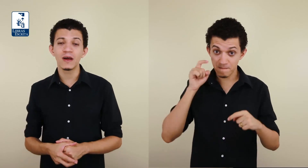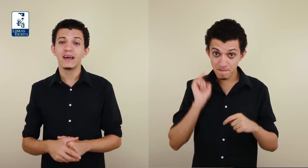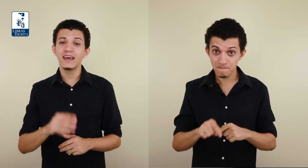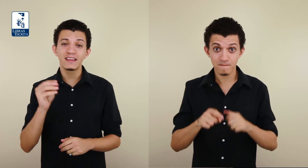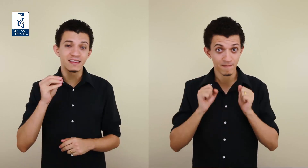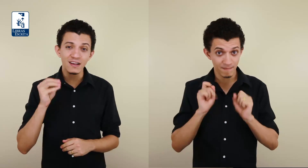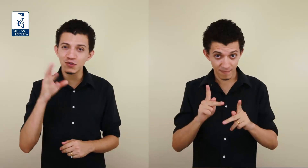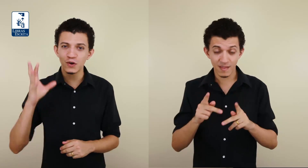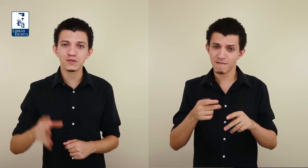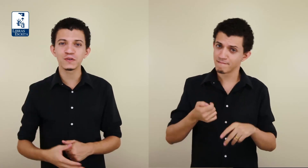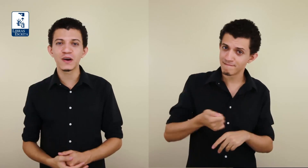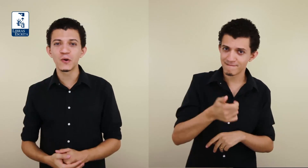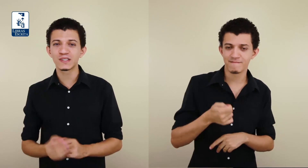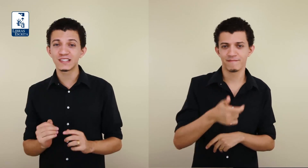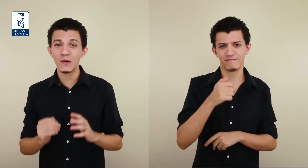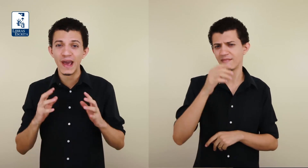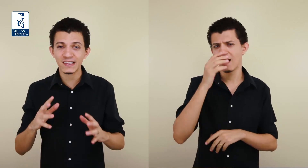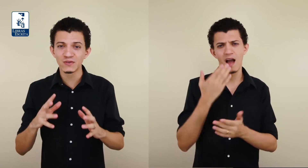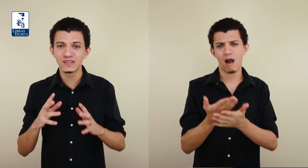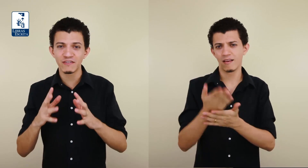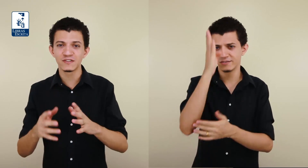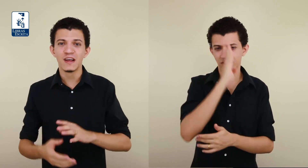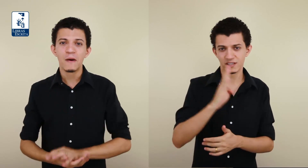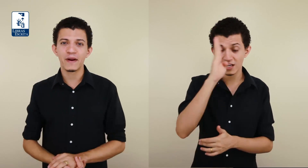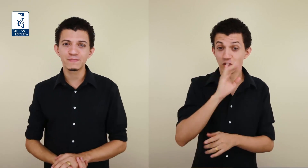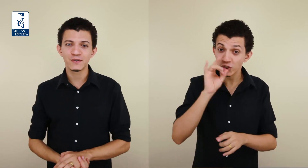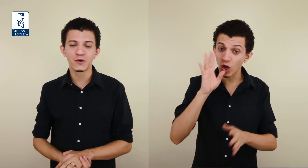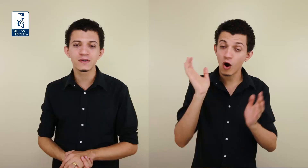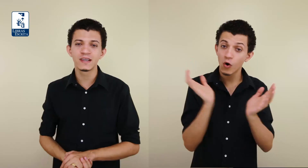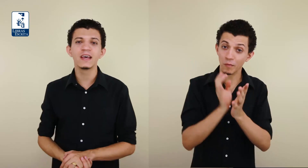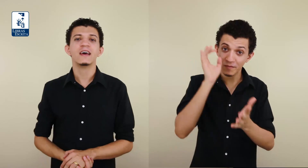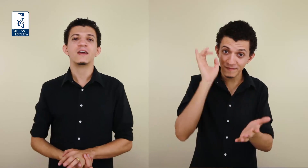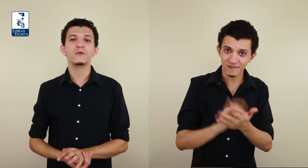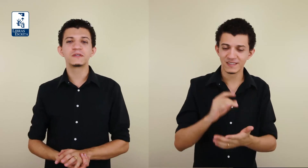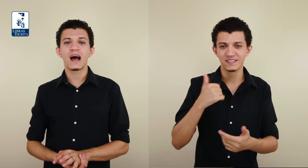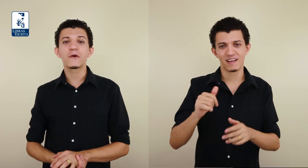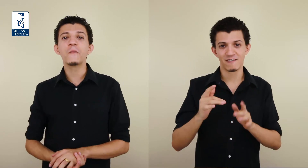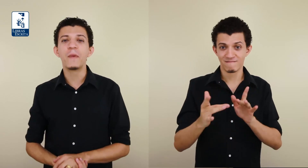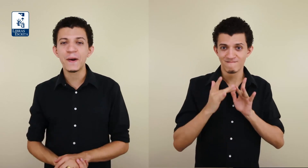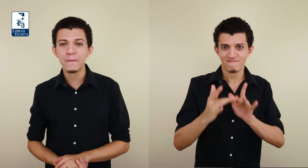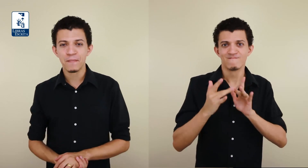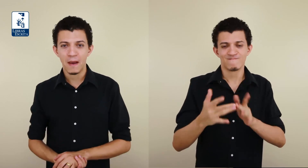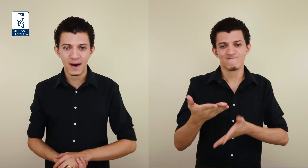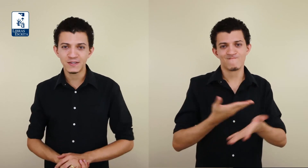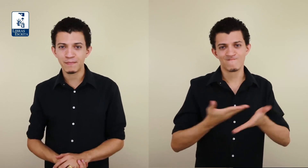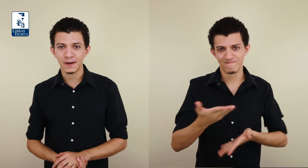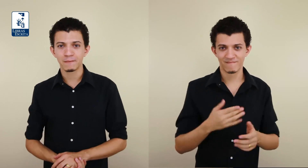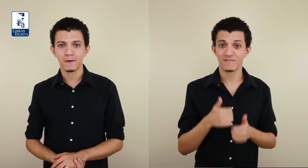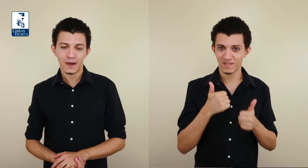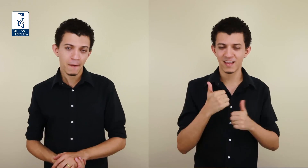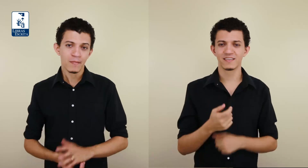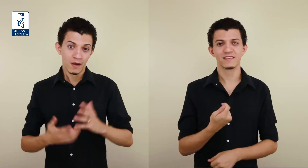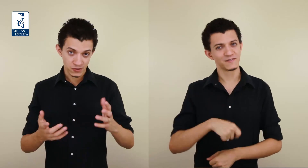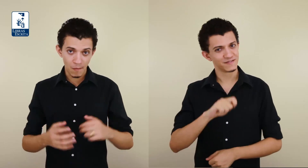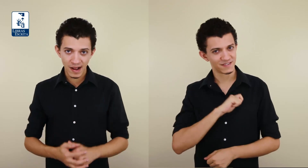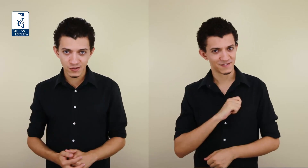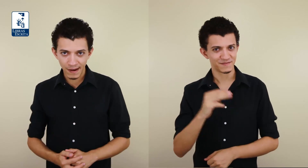videoaula e tantos outros conteúdos que são exclusivos para as pessoas que nos acompanham mais de perto. Ok? Eu sou o Madison